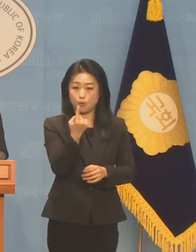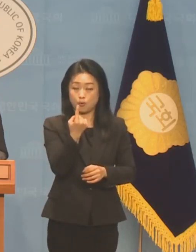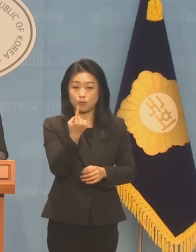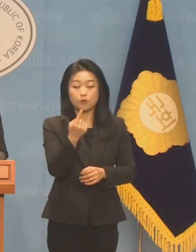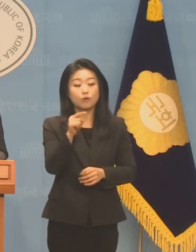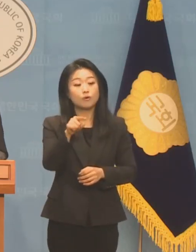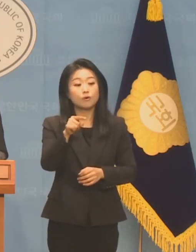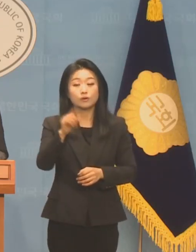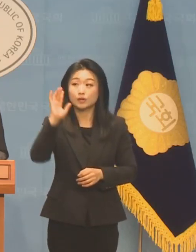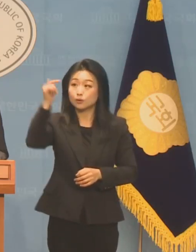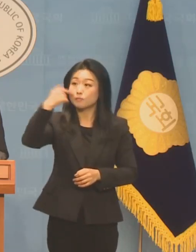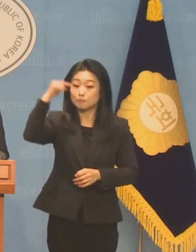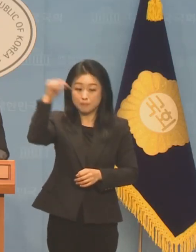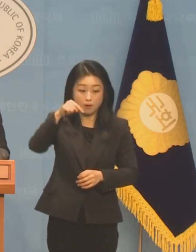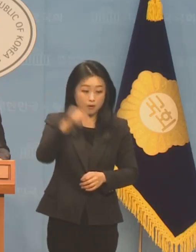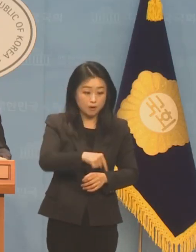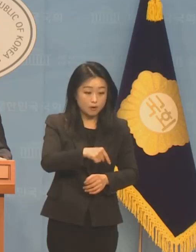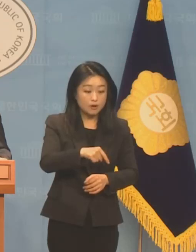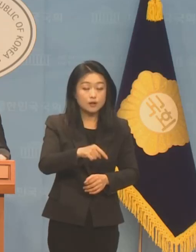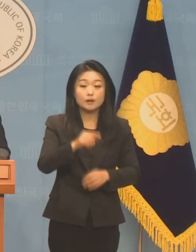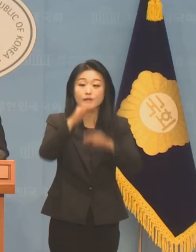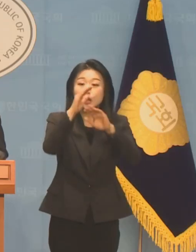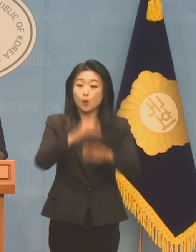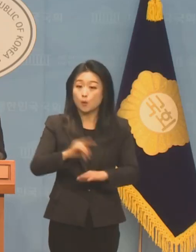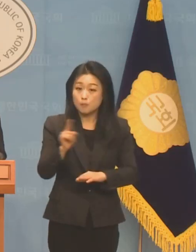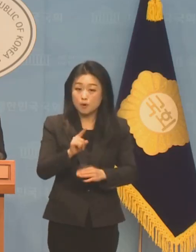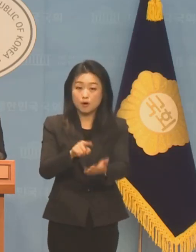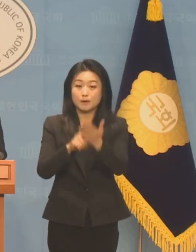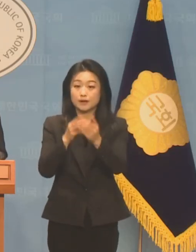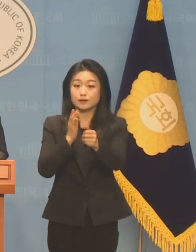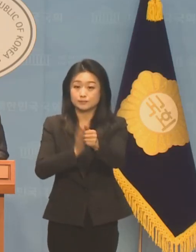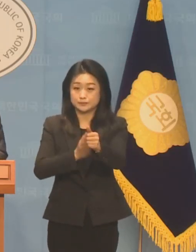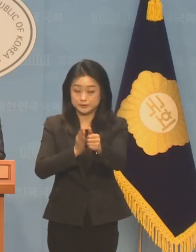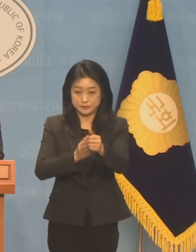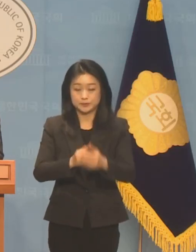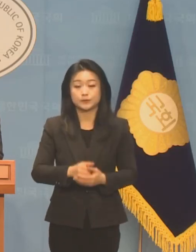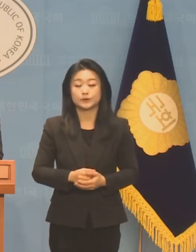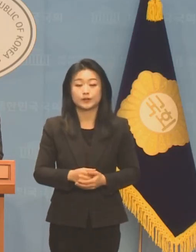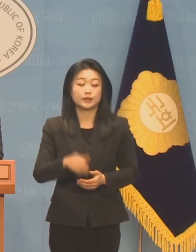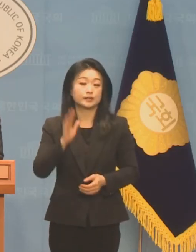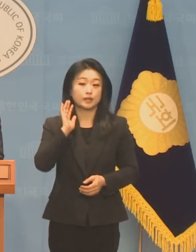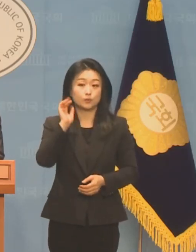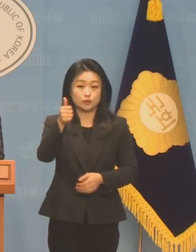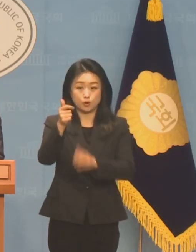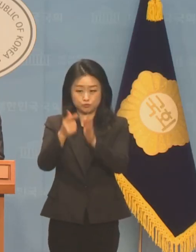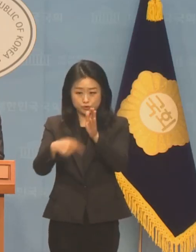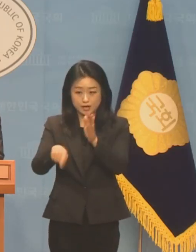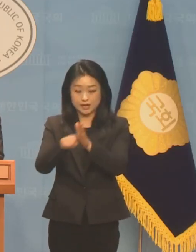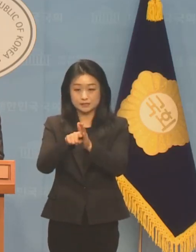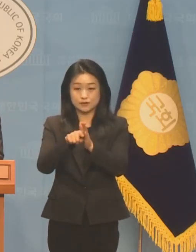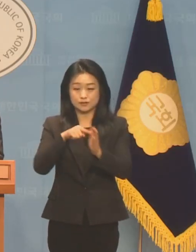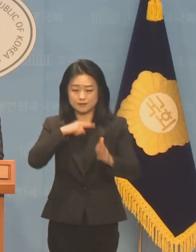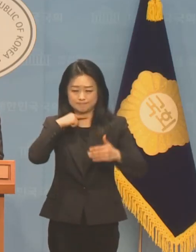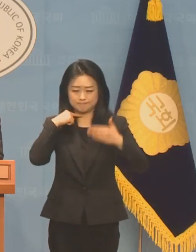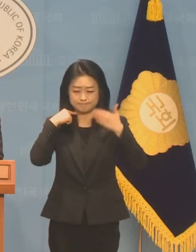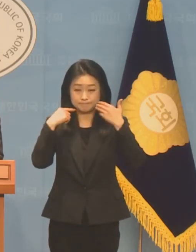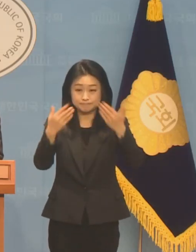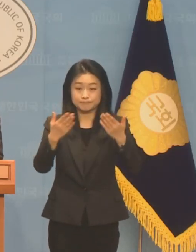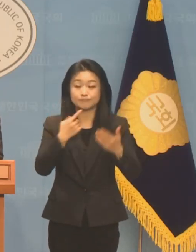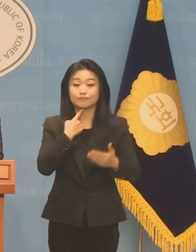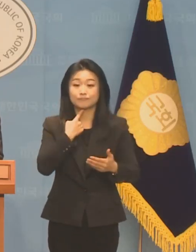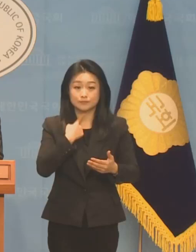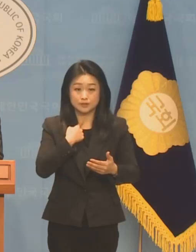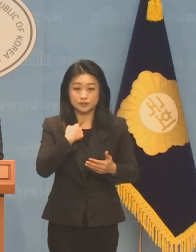대답을 했는지 밝혀야 합니다. 대한민국 대통령을 위해 언제든 자신의 목숨까지